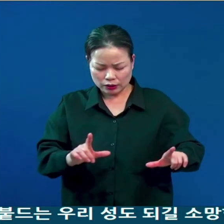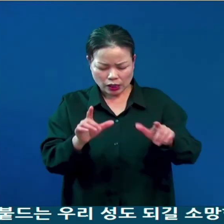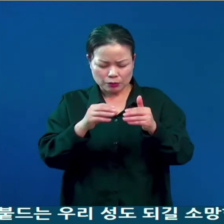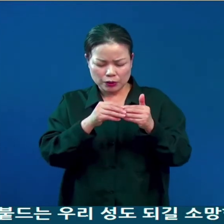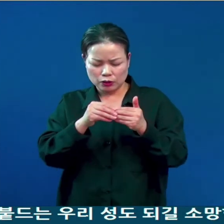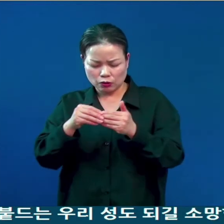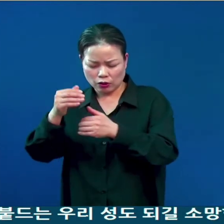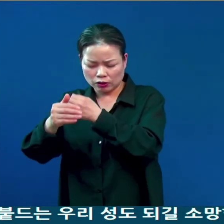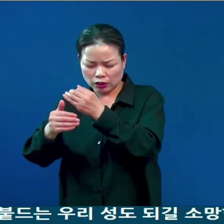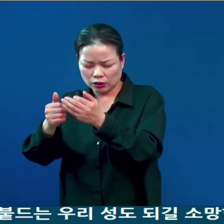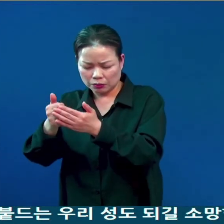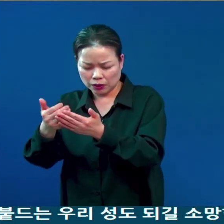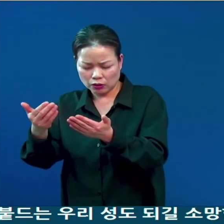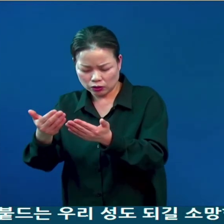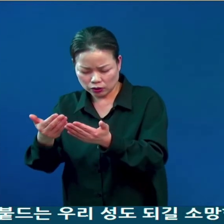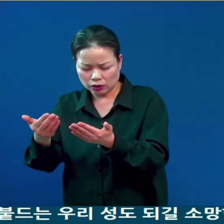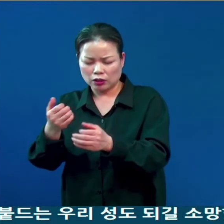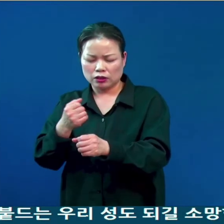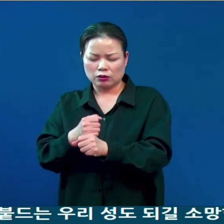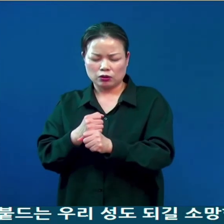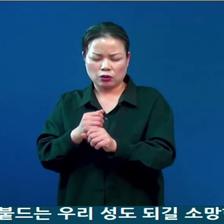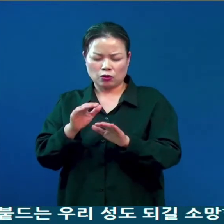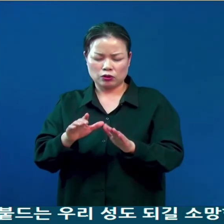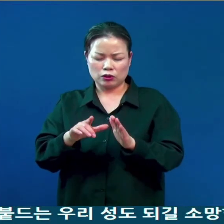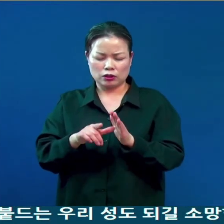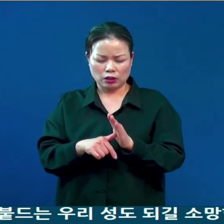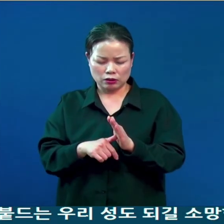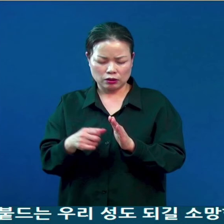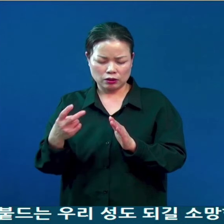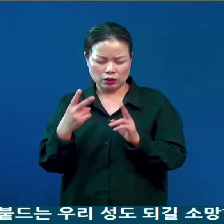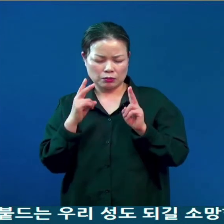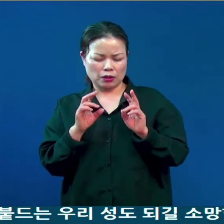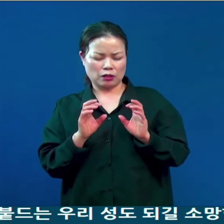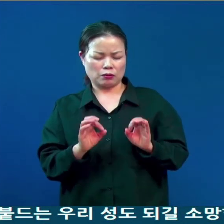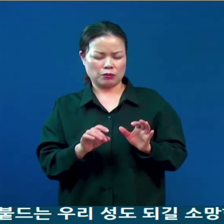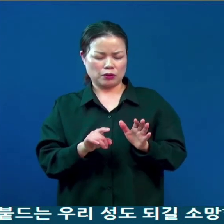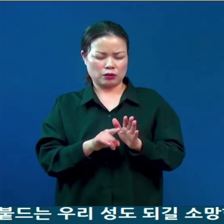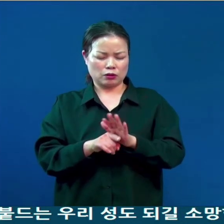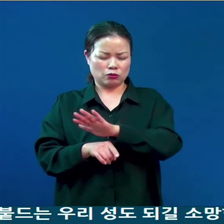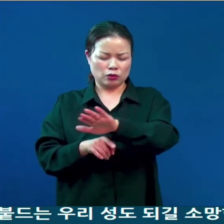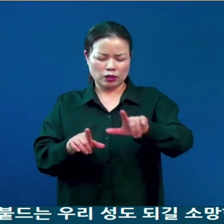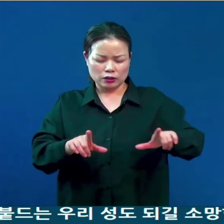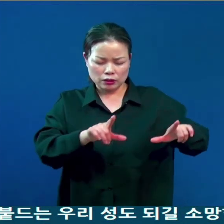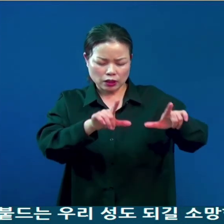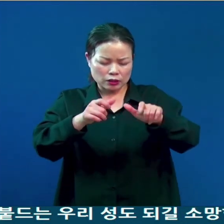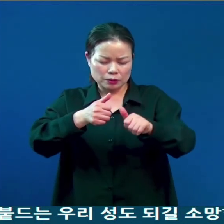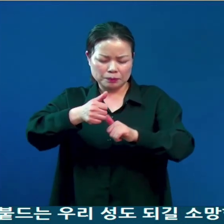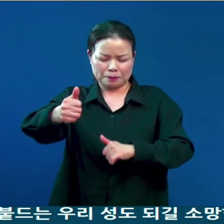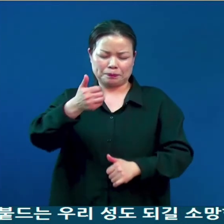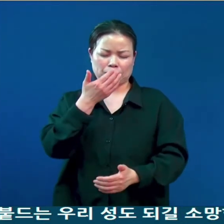가시는 그 하나님의 역사하심과 일하심을 오늘 이 시간 다시 한번 바라보며 믿음으로 우리의 삶을